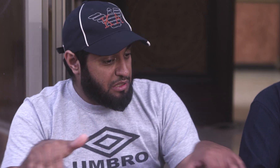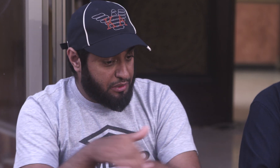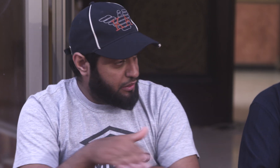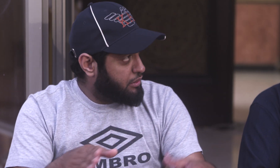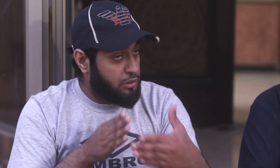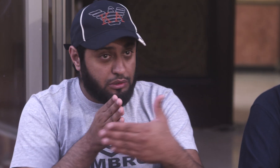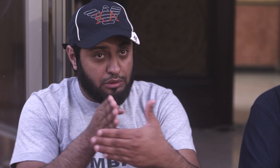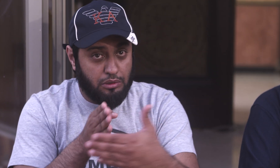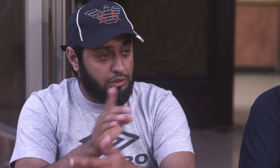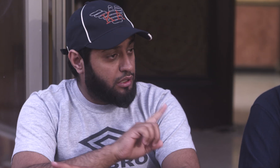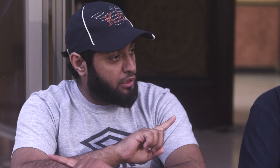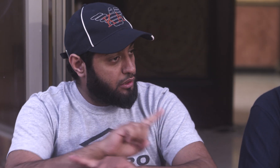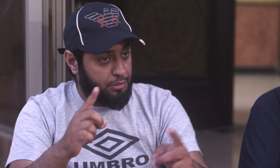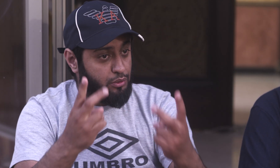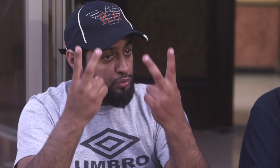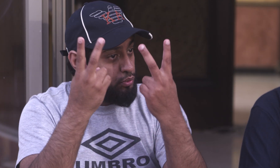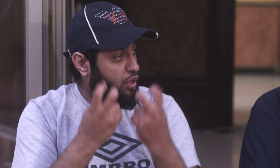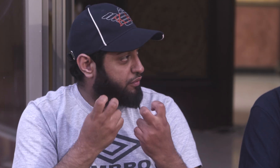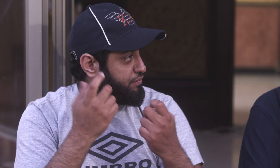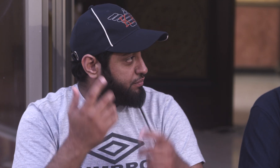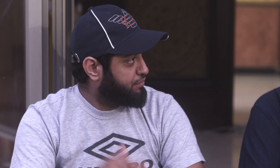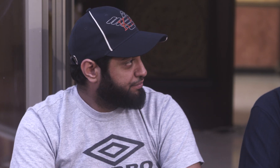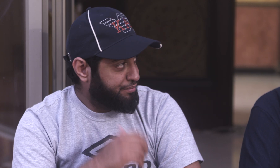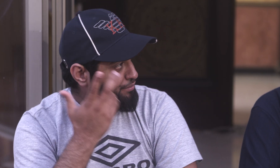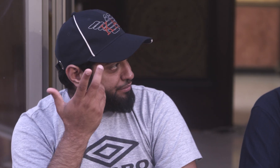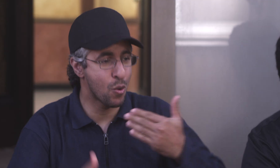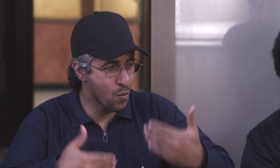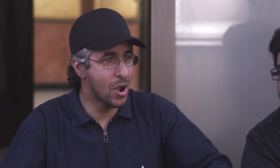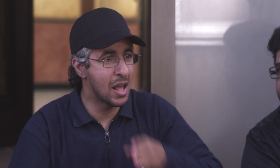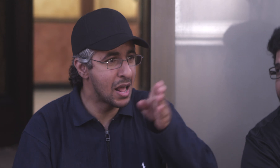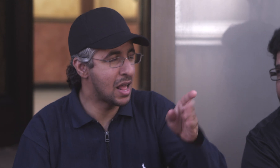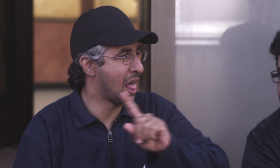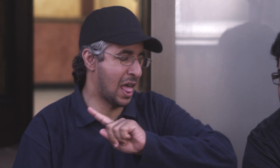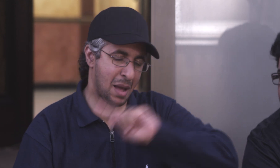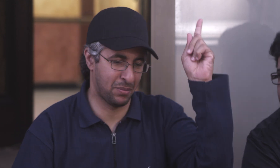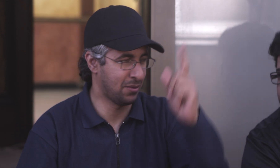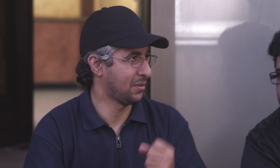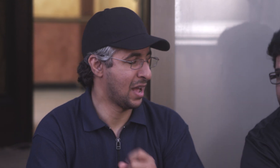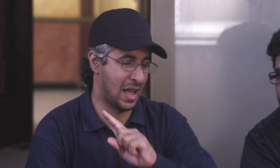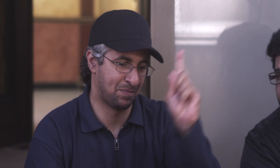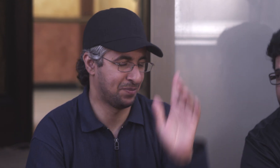ذهبت أبحث عن وظيفة كم مرة وما لقيت، كل شيء لا يوجد. أنا ذهبت للجمعيات الخيرية والإجابة لا توجد